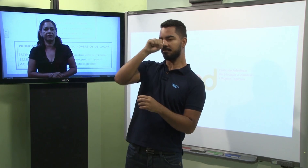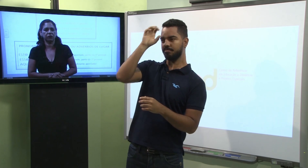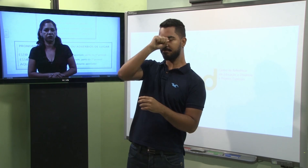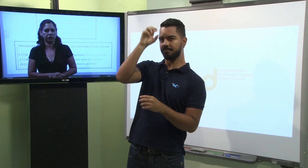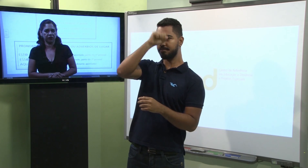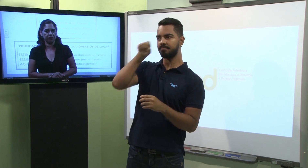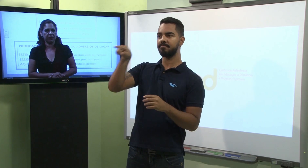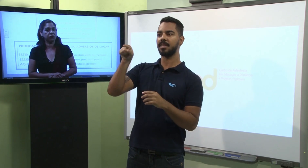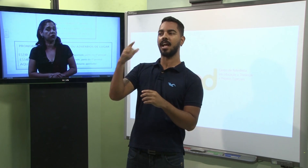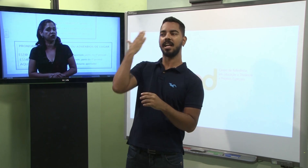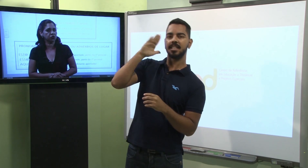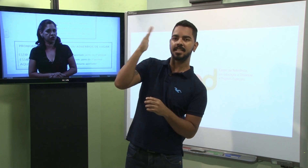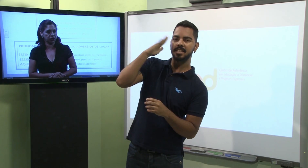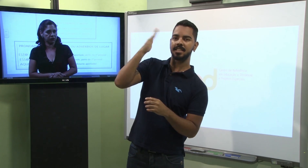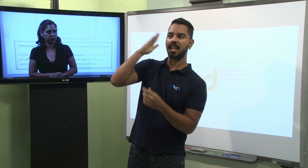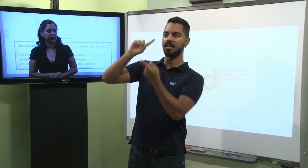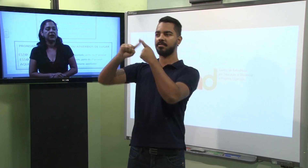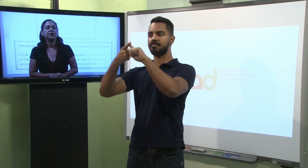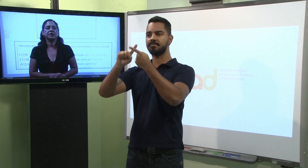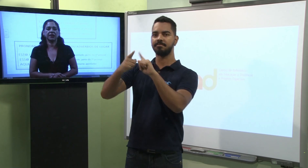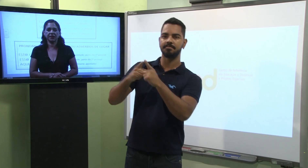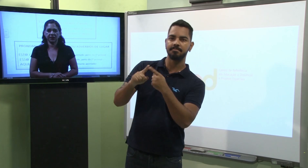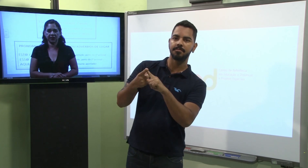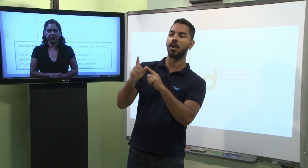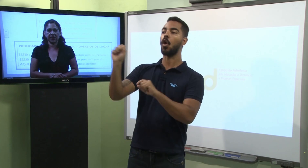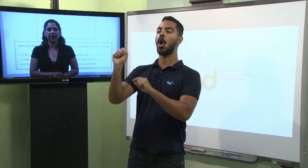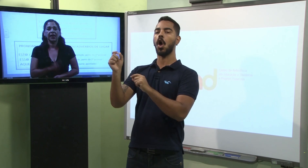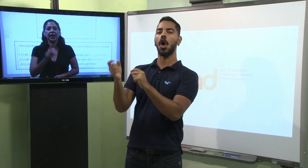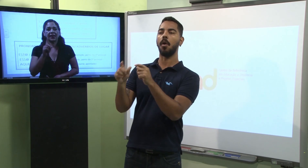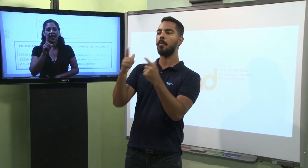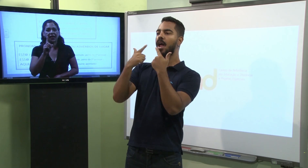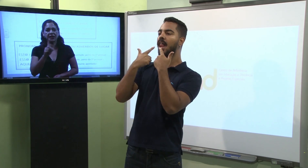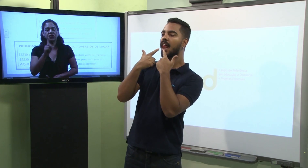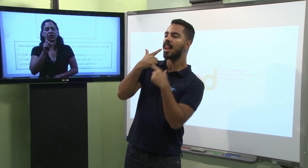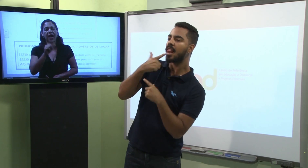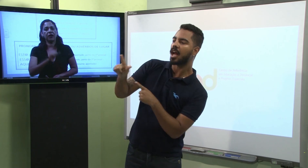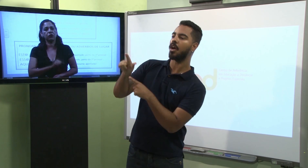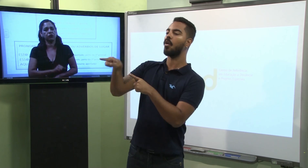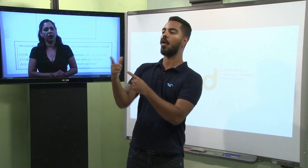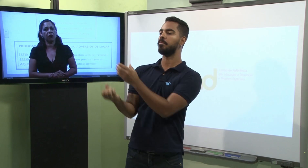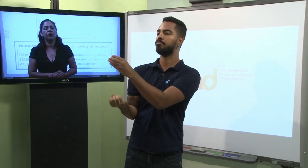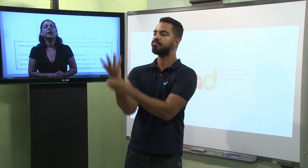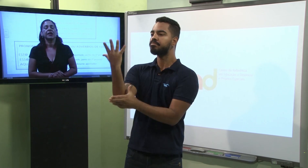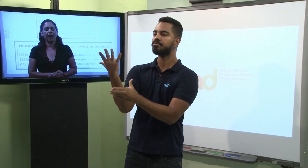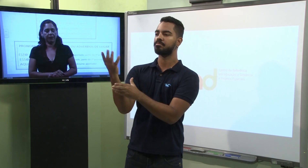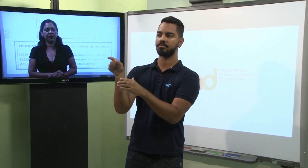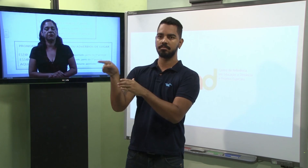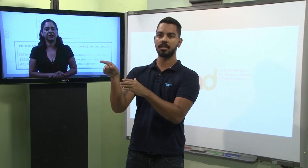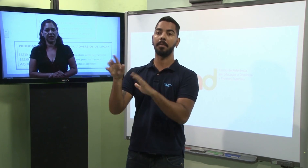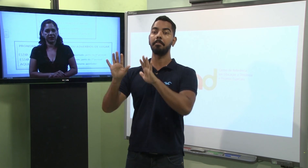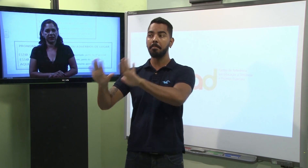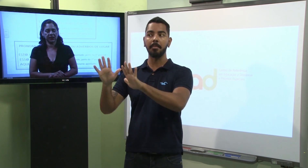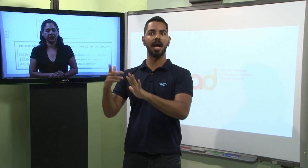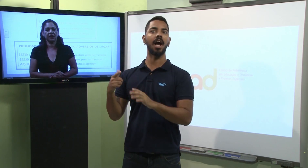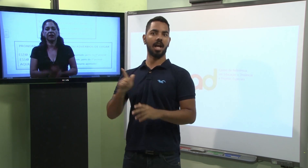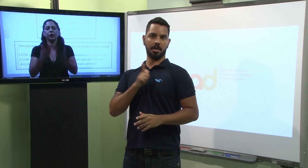de combinação dos seus elementos constitutivos, sem se esquecer da grande carga cultural